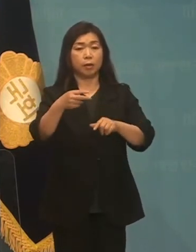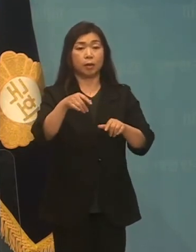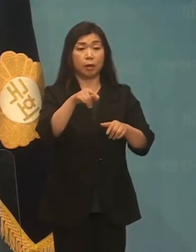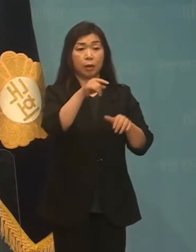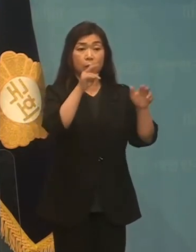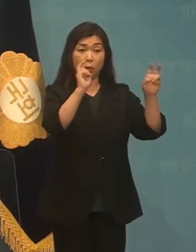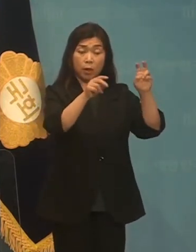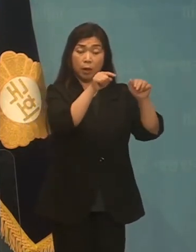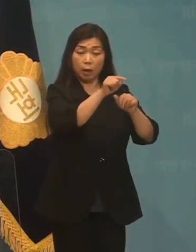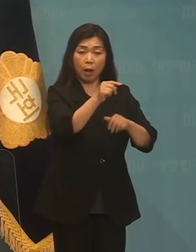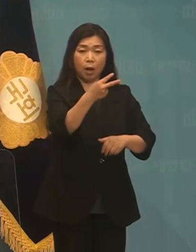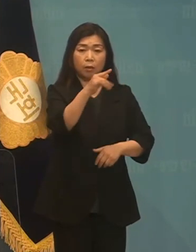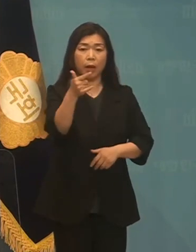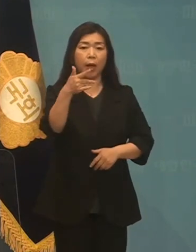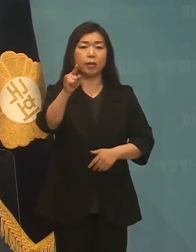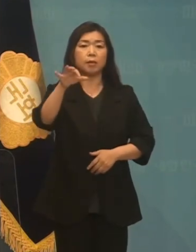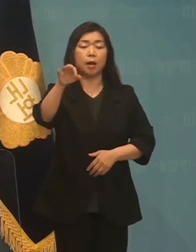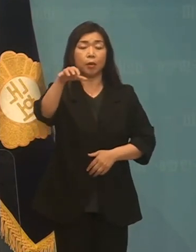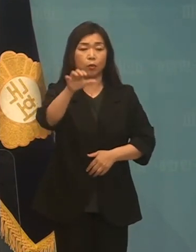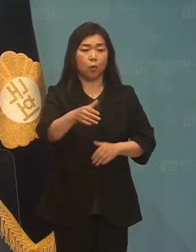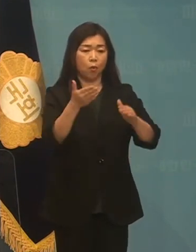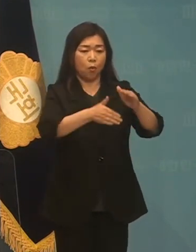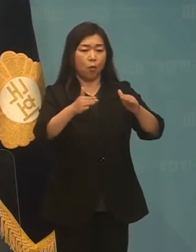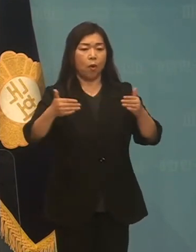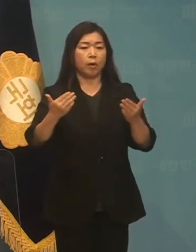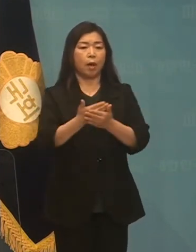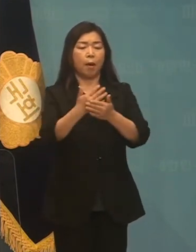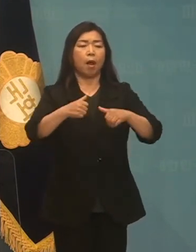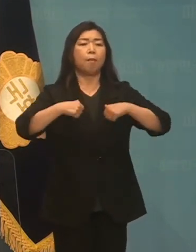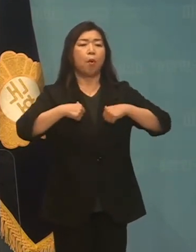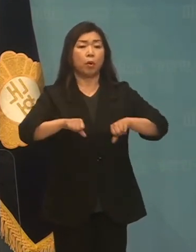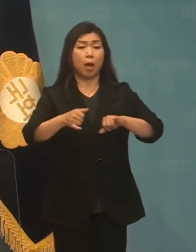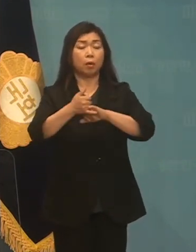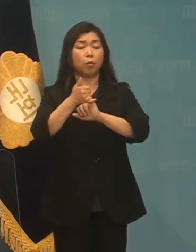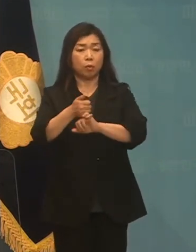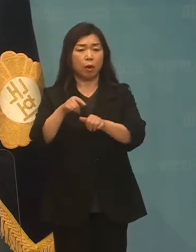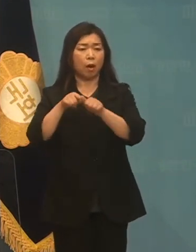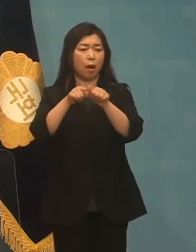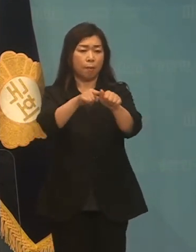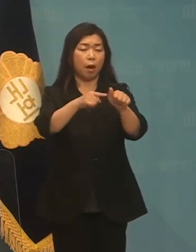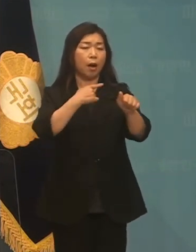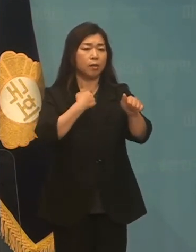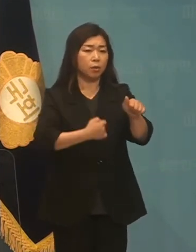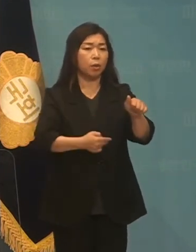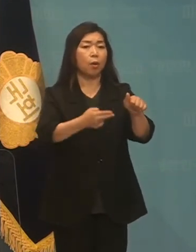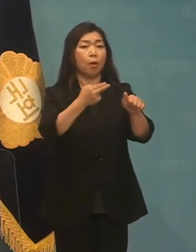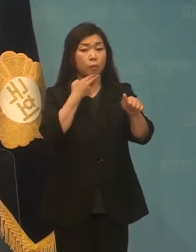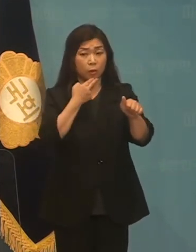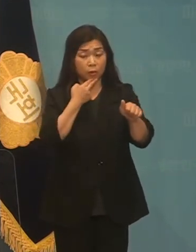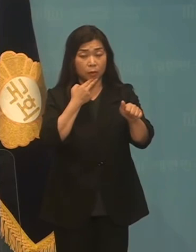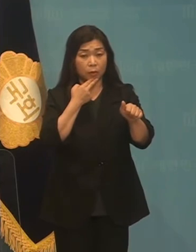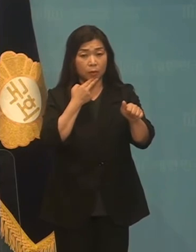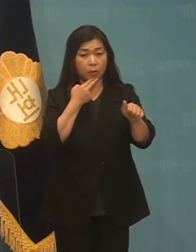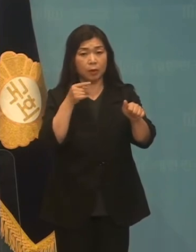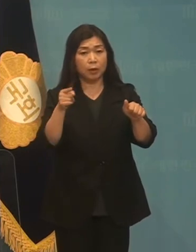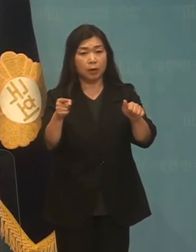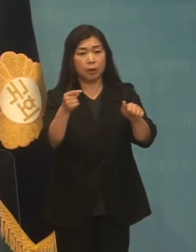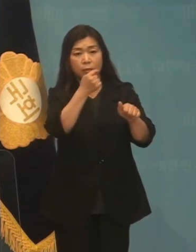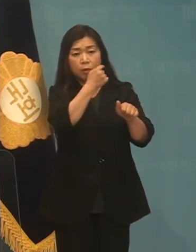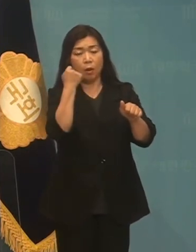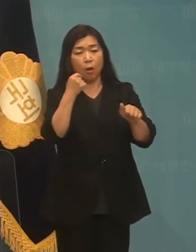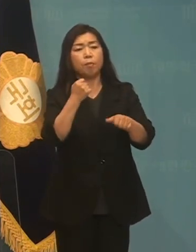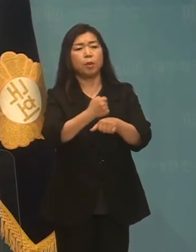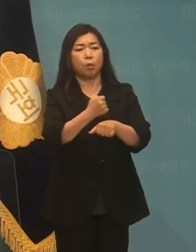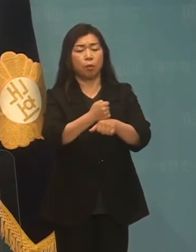대장동 공영개발 진행을 포기하도록 압박한 적이 없었음이